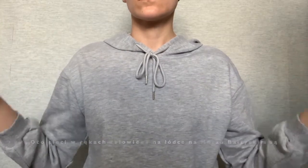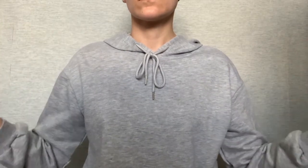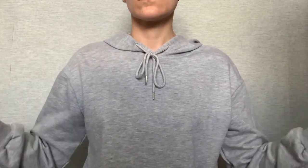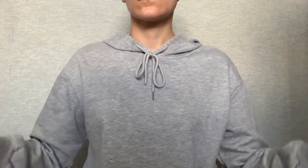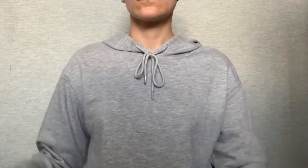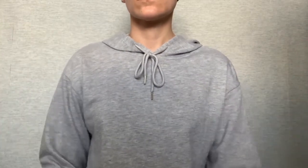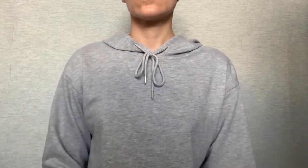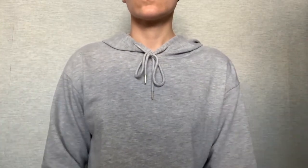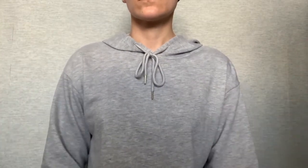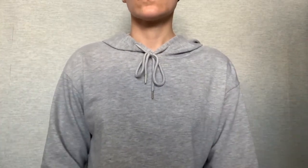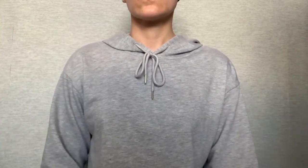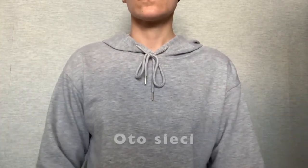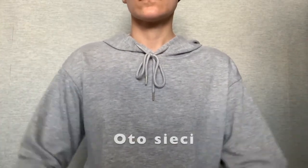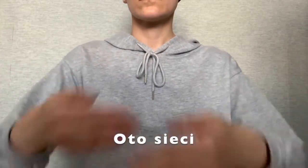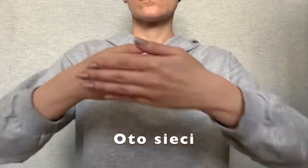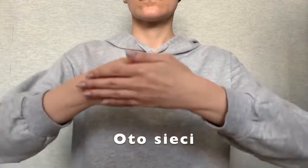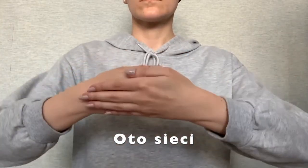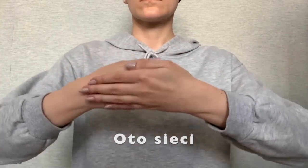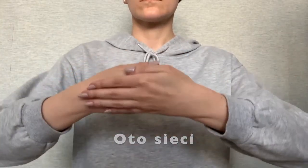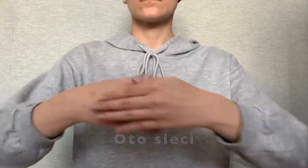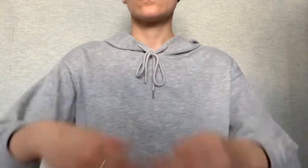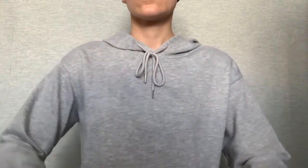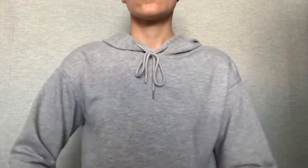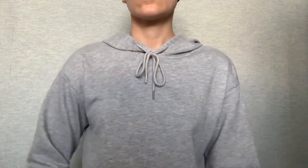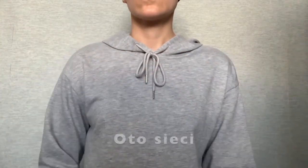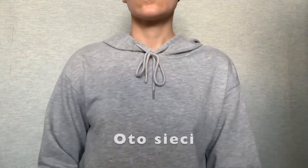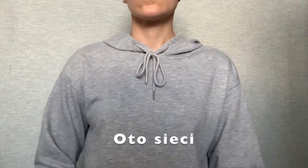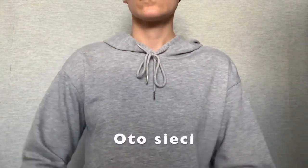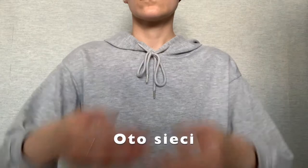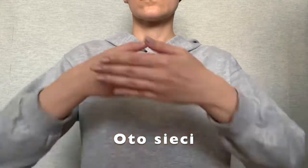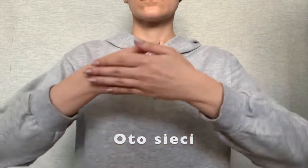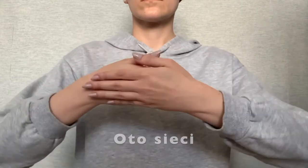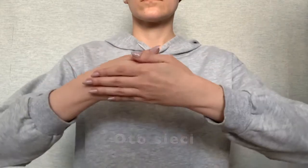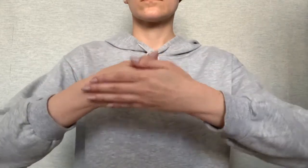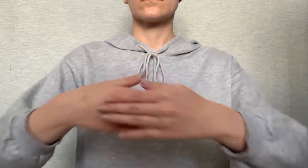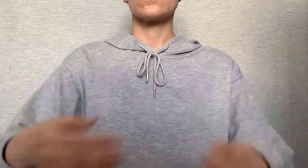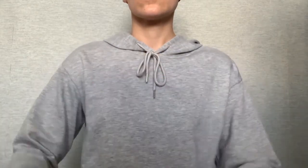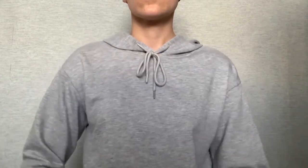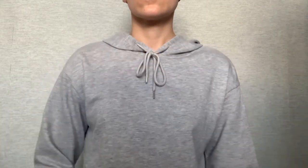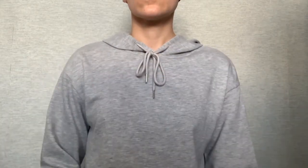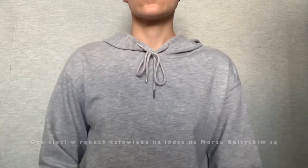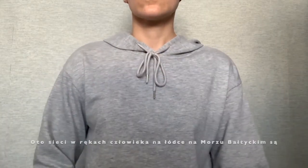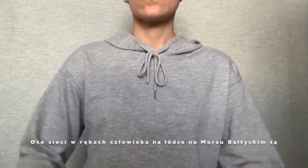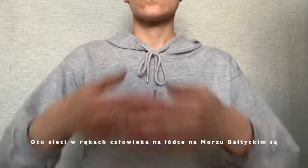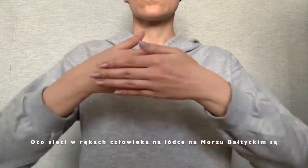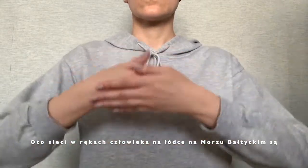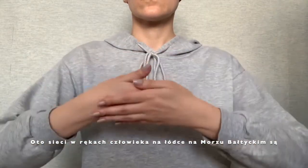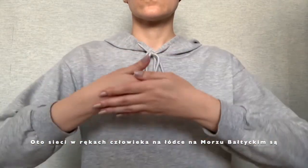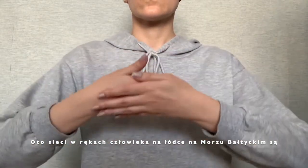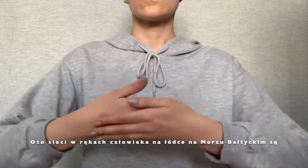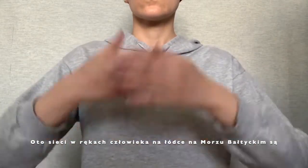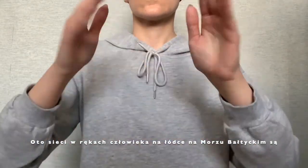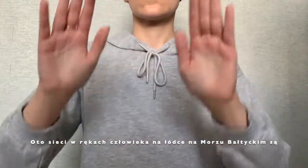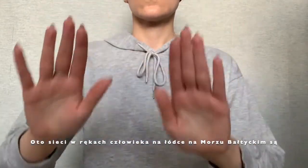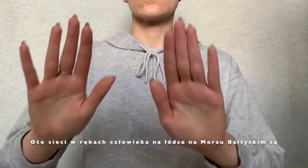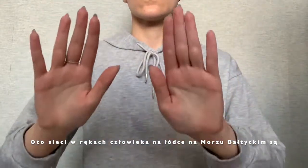są. Oto sieci, oto sieci. Oto sieci w